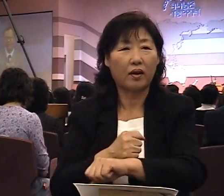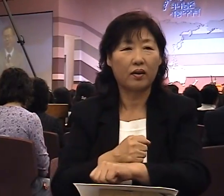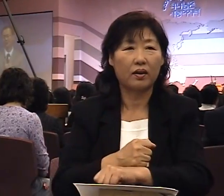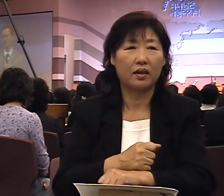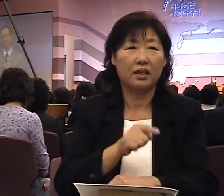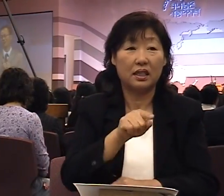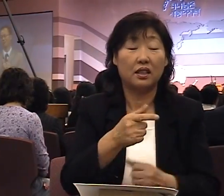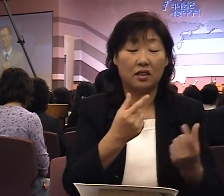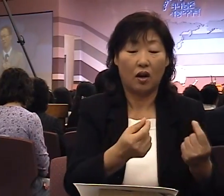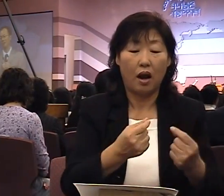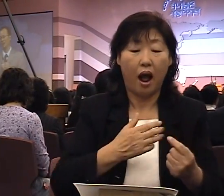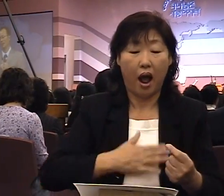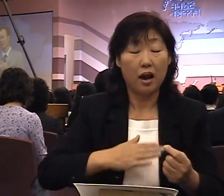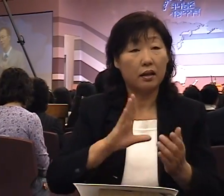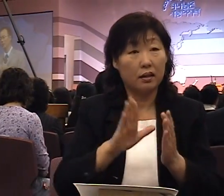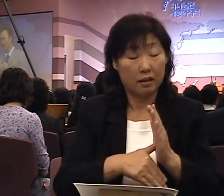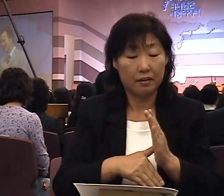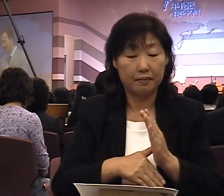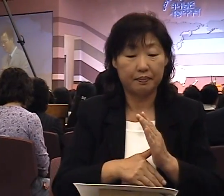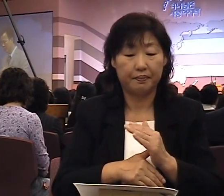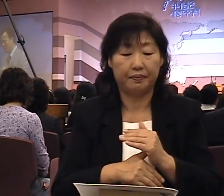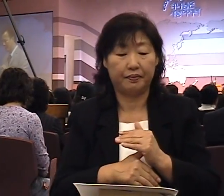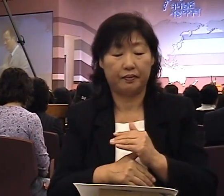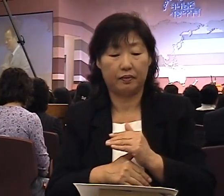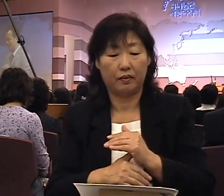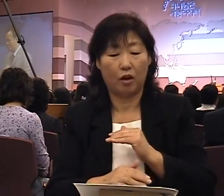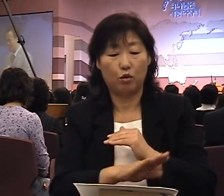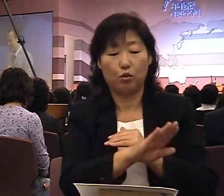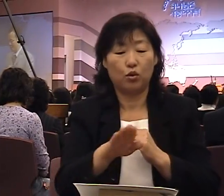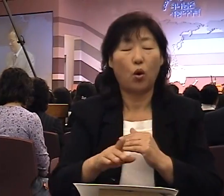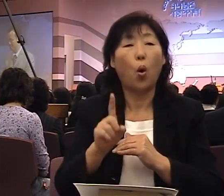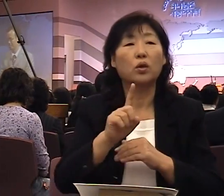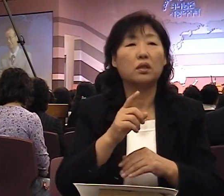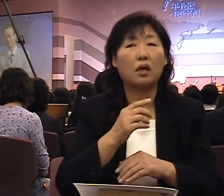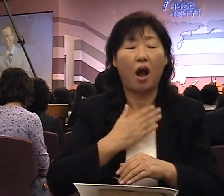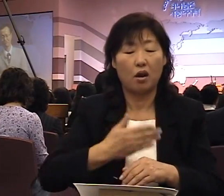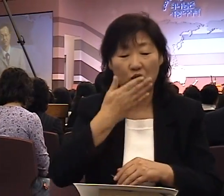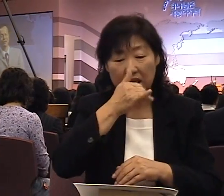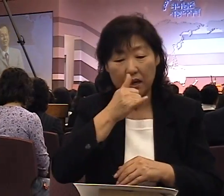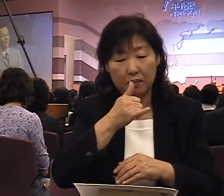이것을 알 때요, 이것을 알 때 우리는 어떻게 살 수 있냐면,